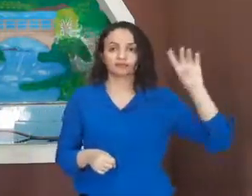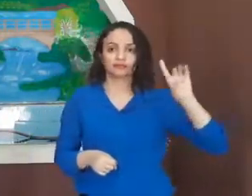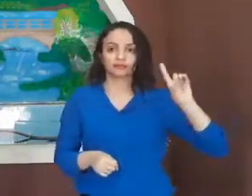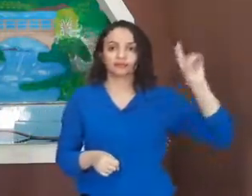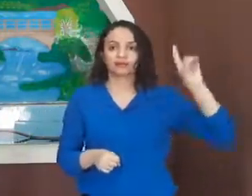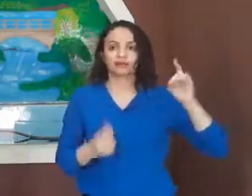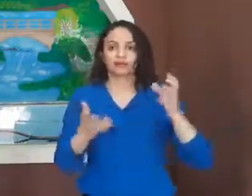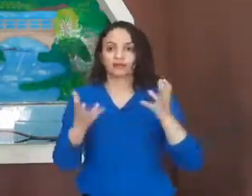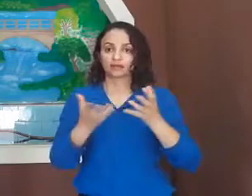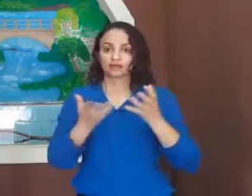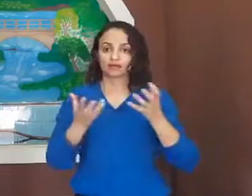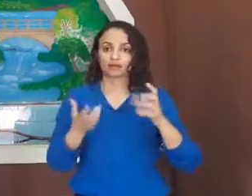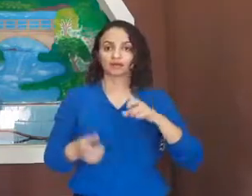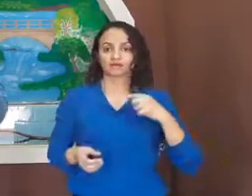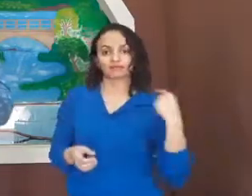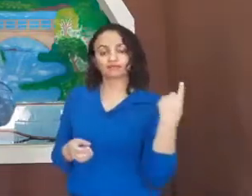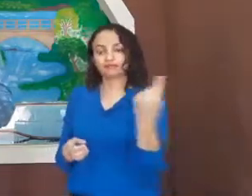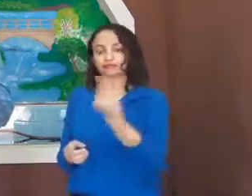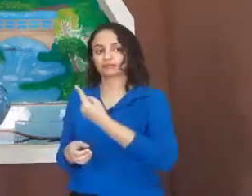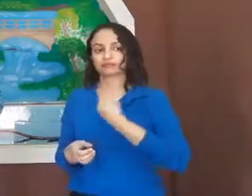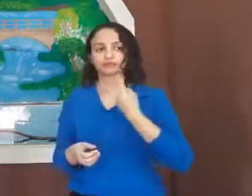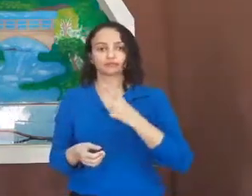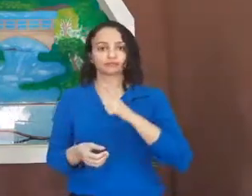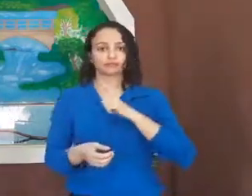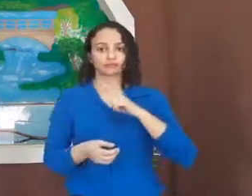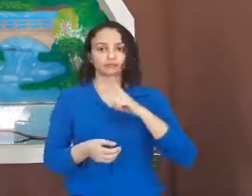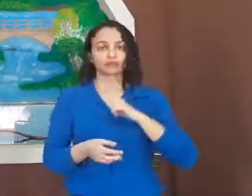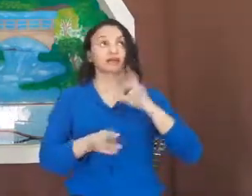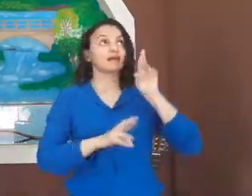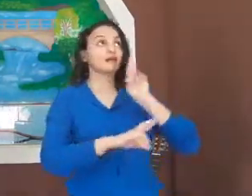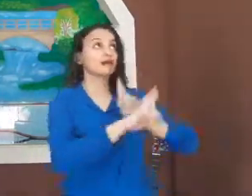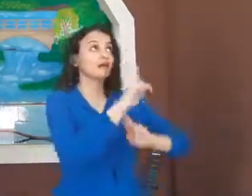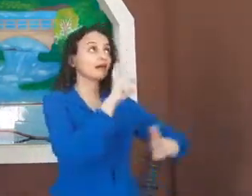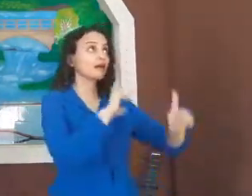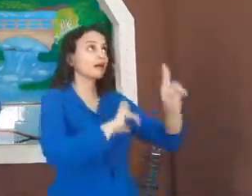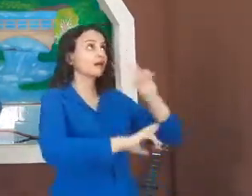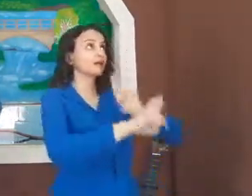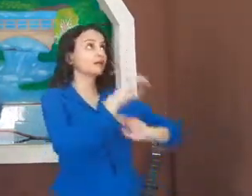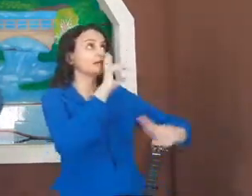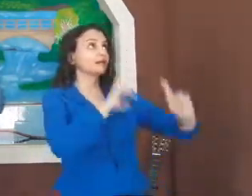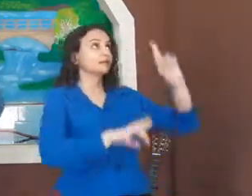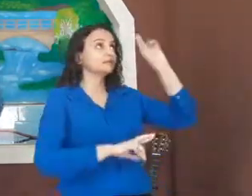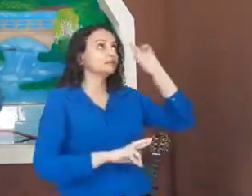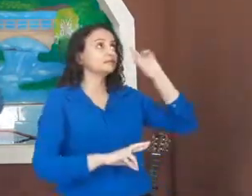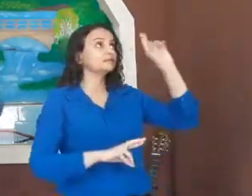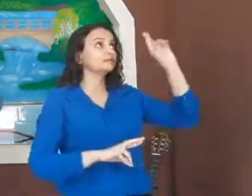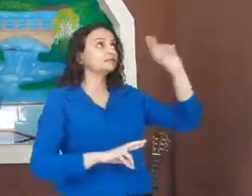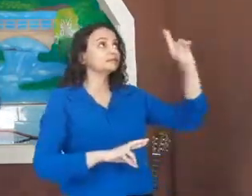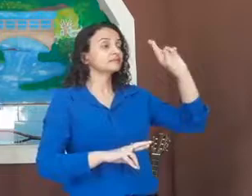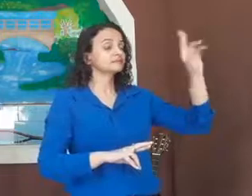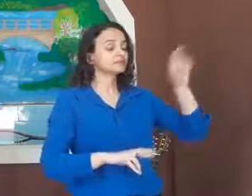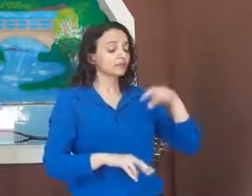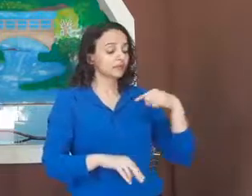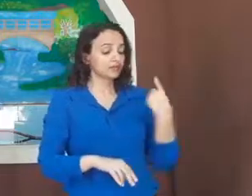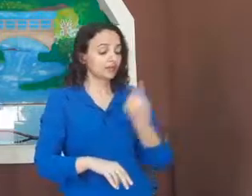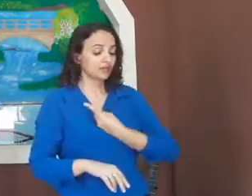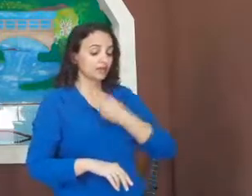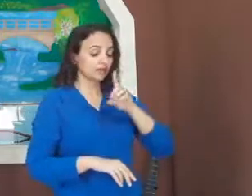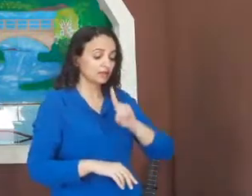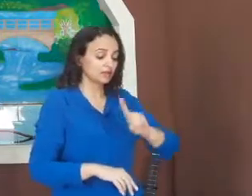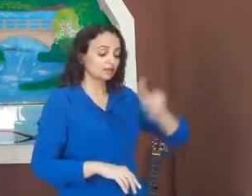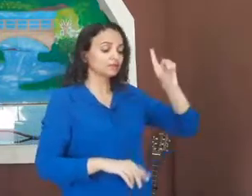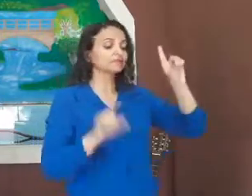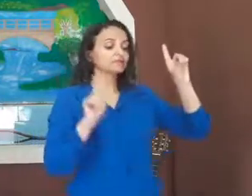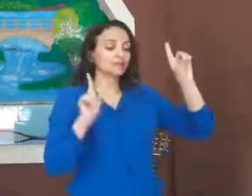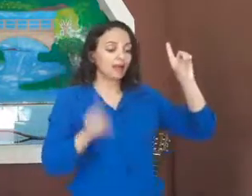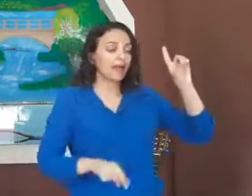que nós tenhamos este relacionamento. Nosso Deus é um Deus relacional.